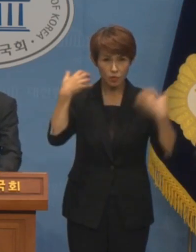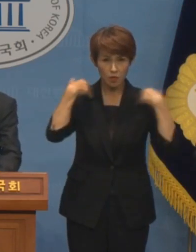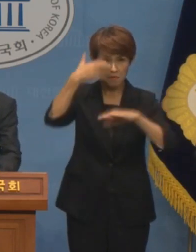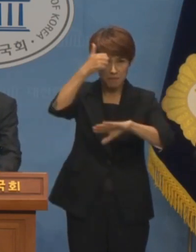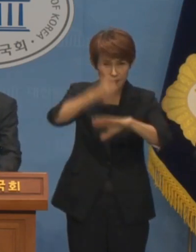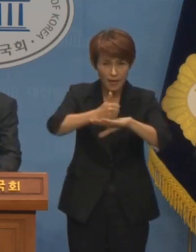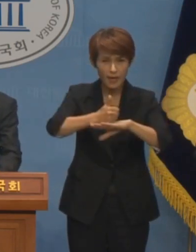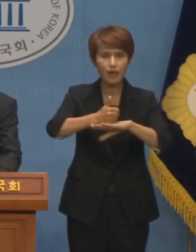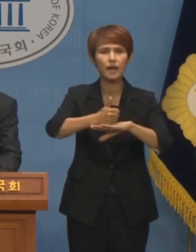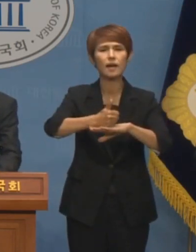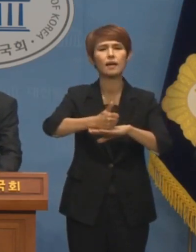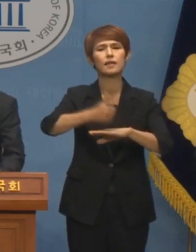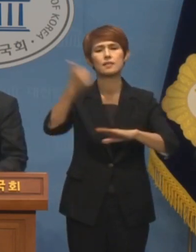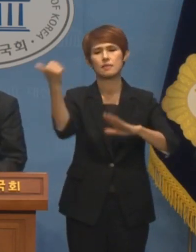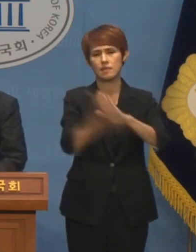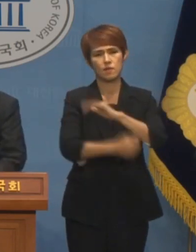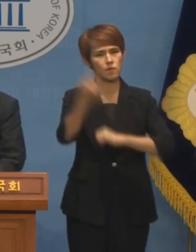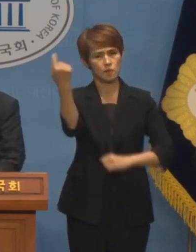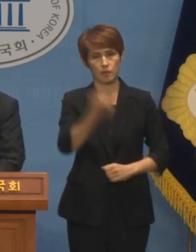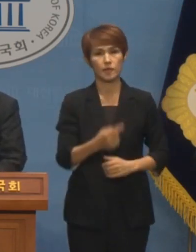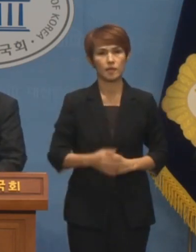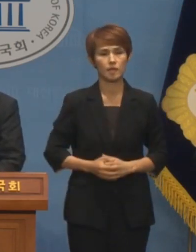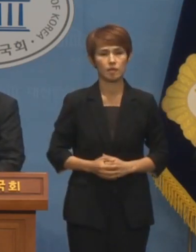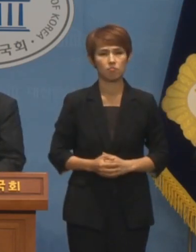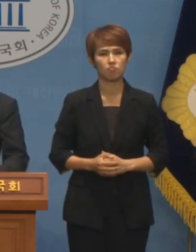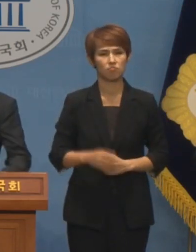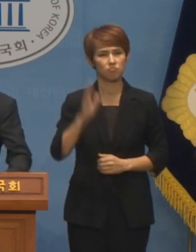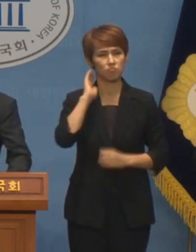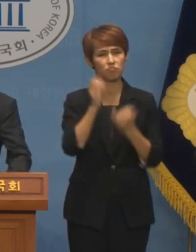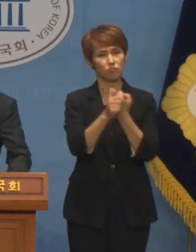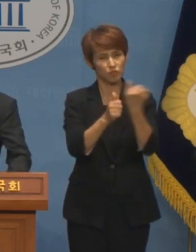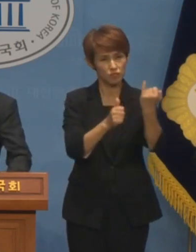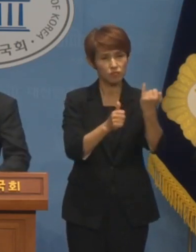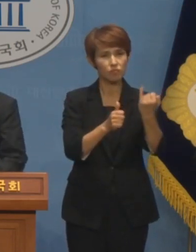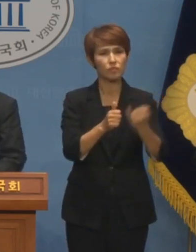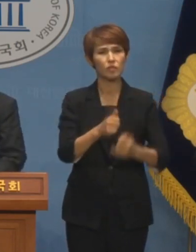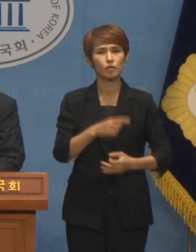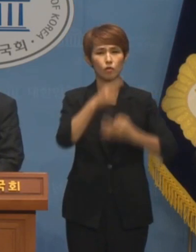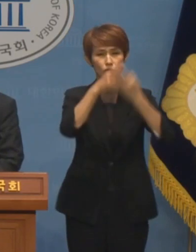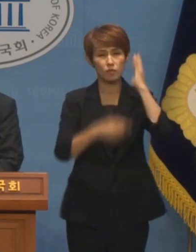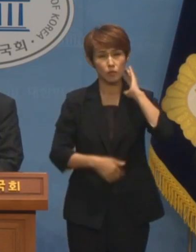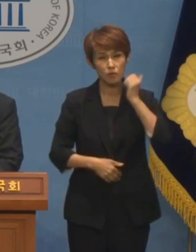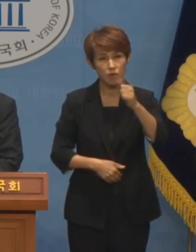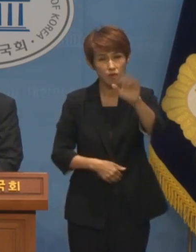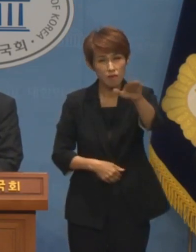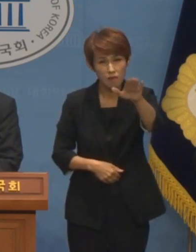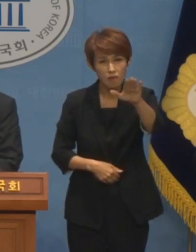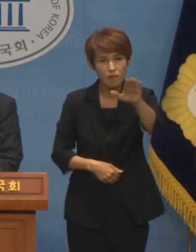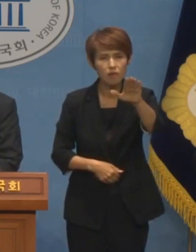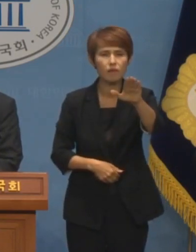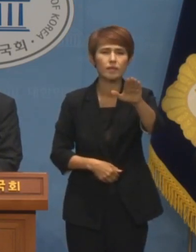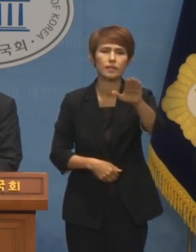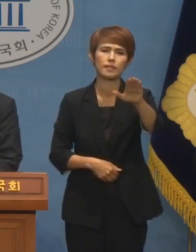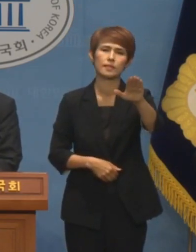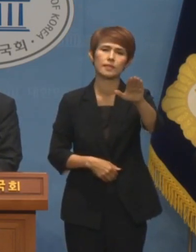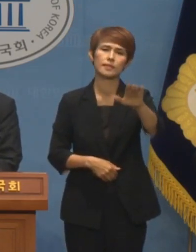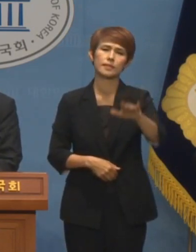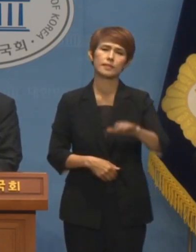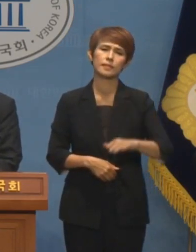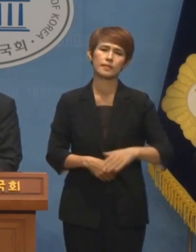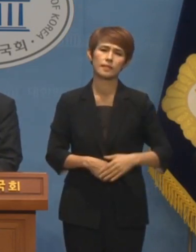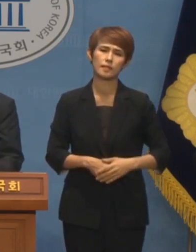언제나 비극이었습니다. 김건희 여사, 윤석열 대통령 두 분께 다시 한번 참담한